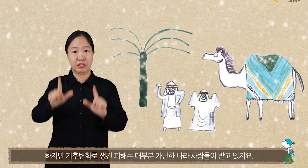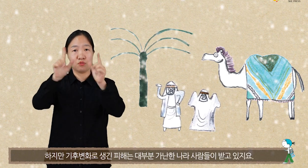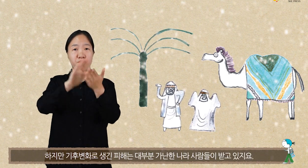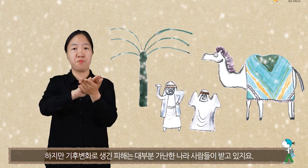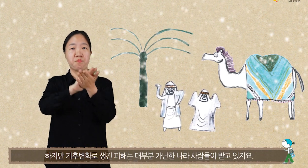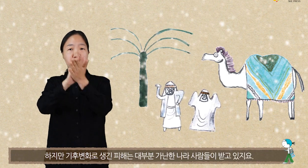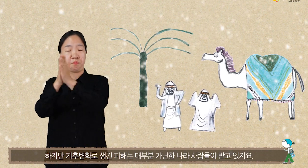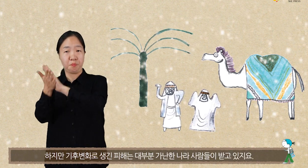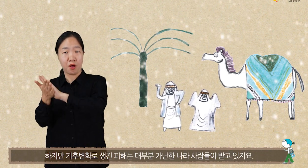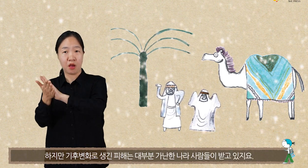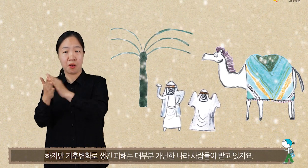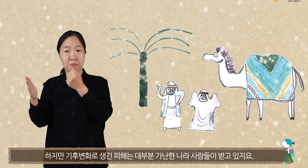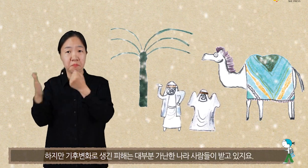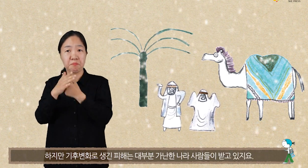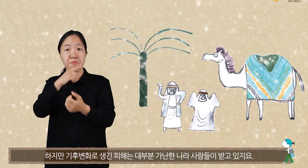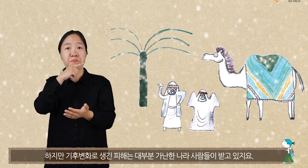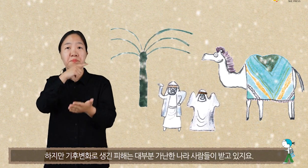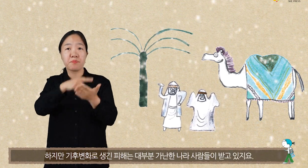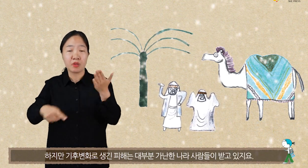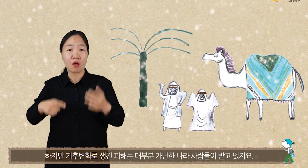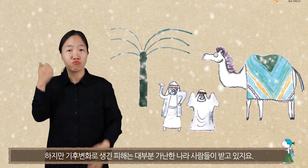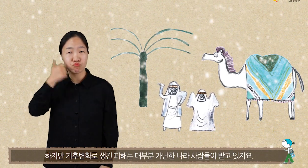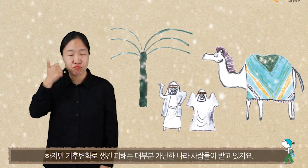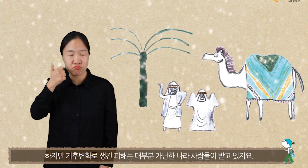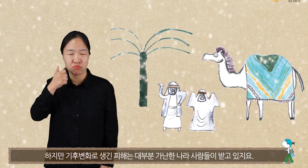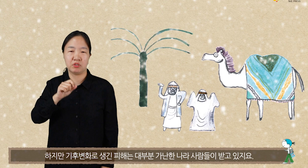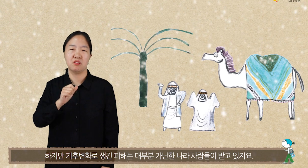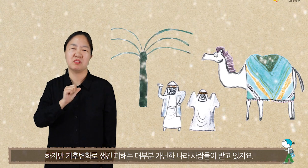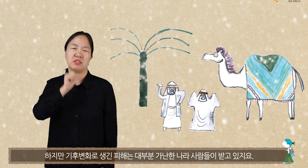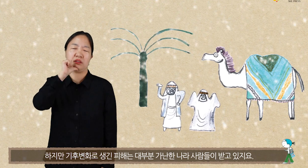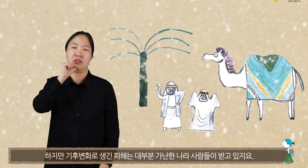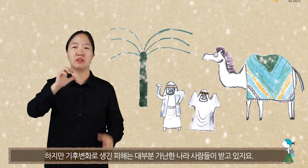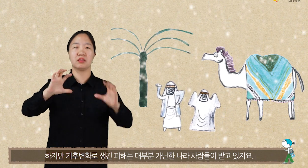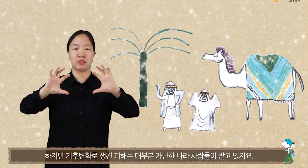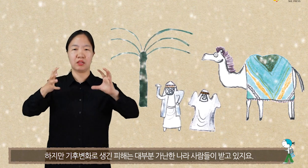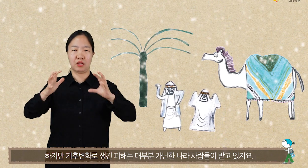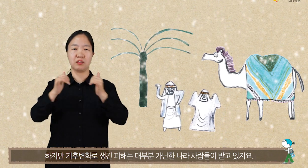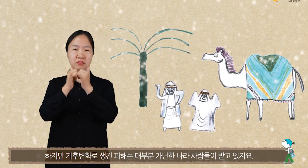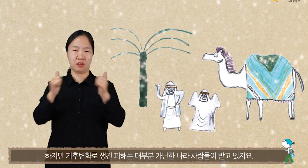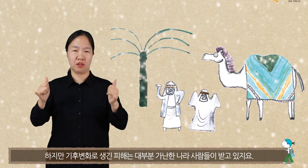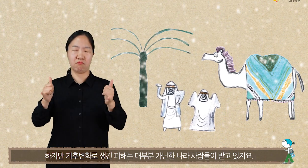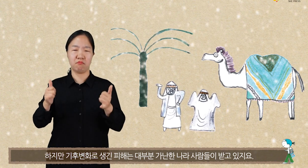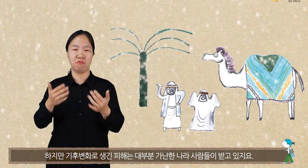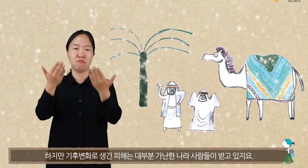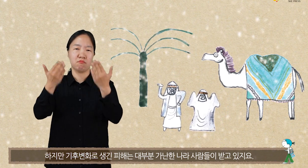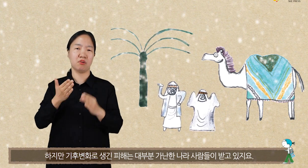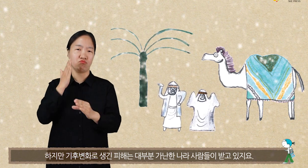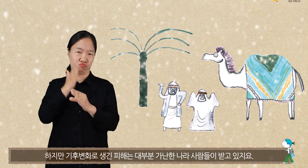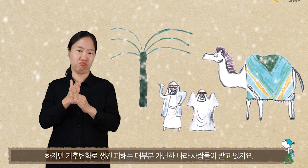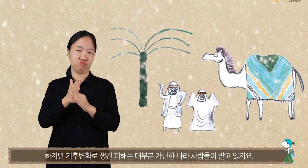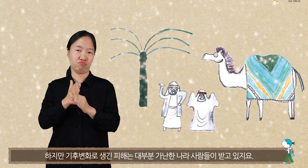하지만 기후변화로 생긴 피해는 대부분 가난한 나라 사람들이 받고 있지요.